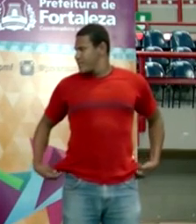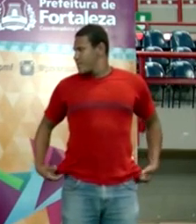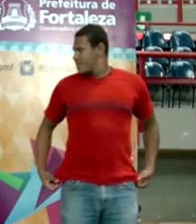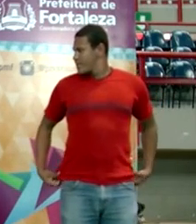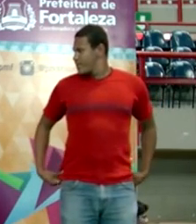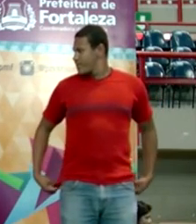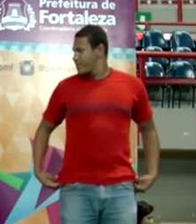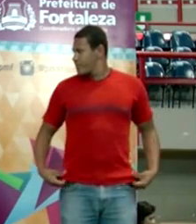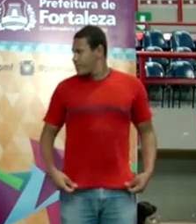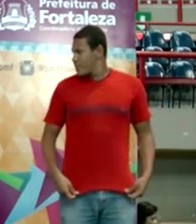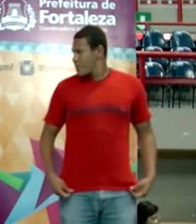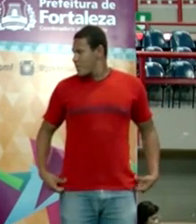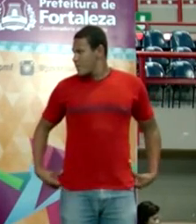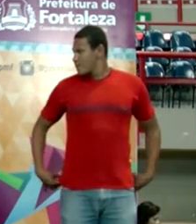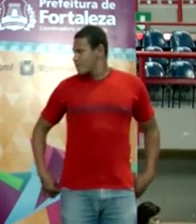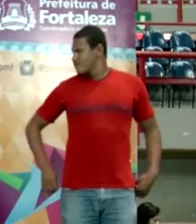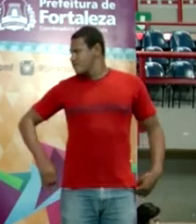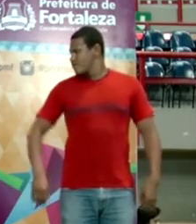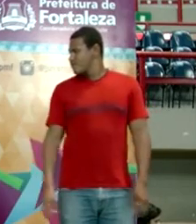mas prontos.